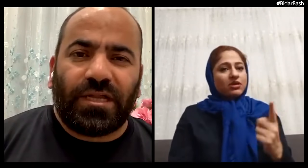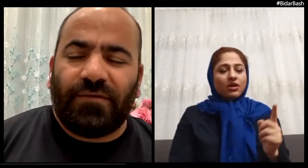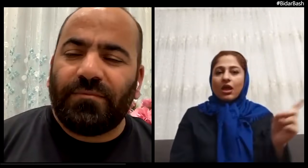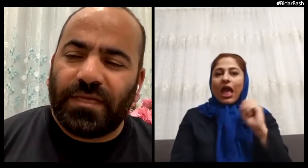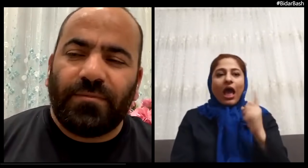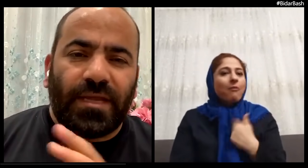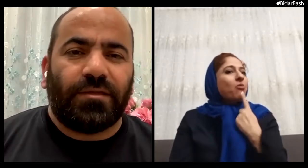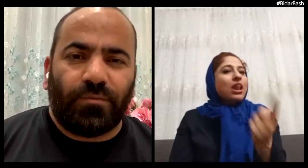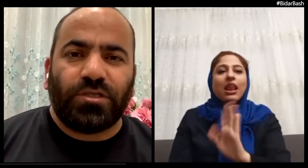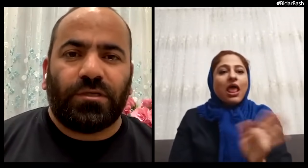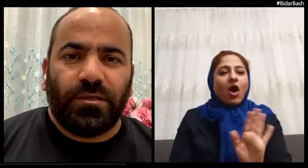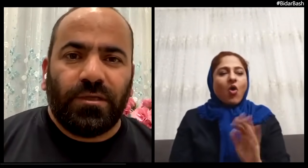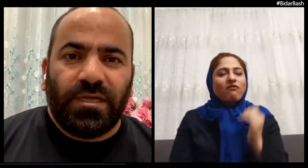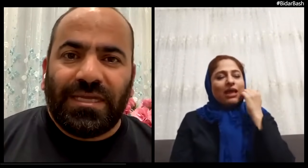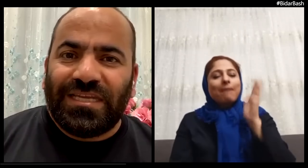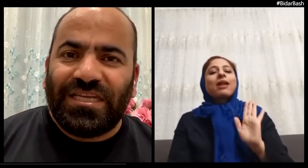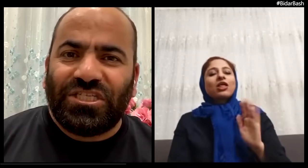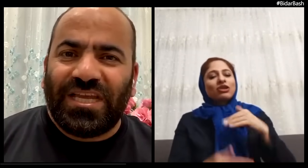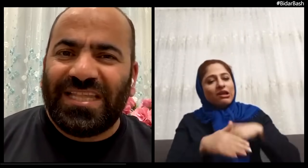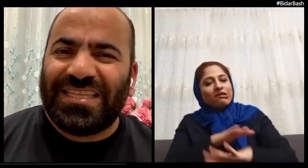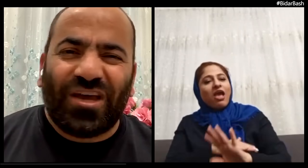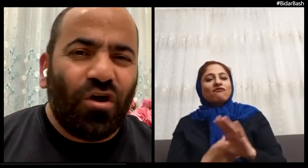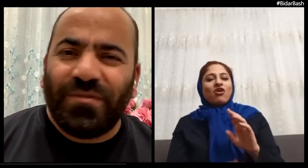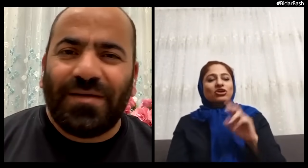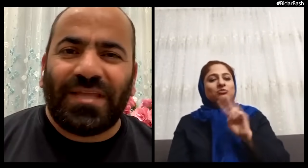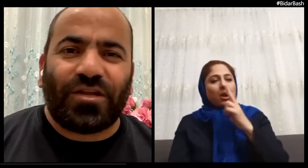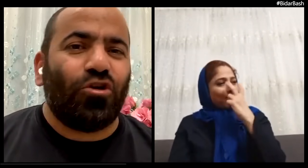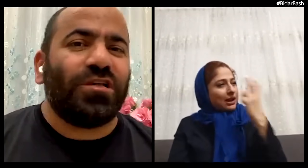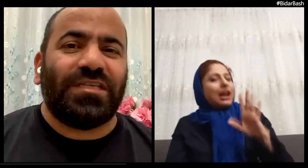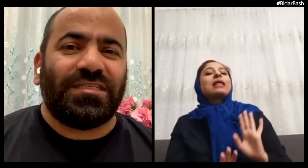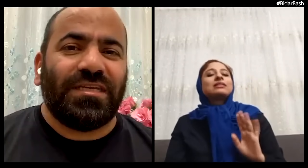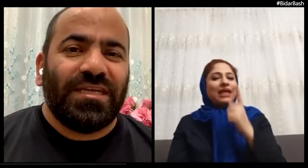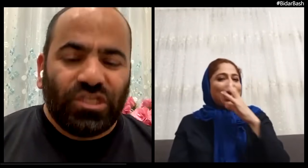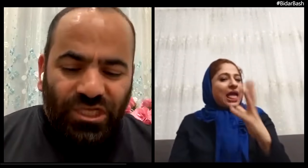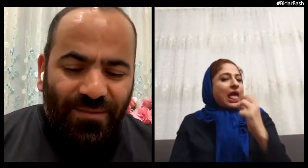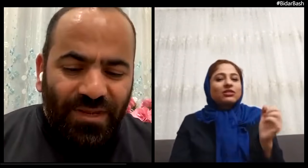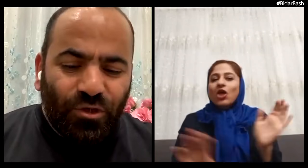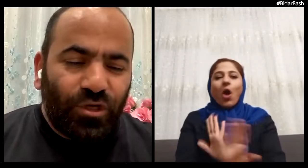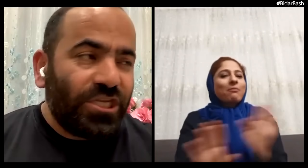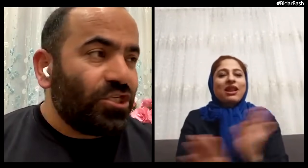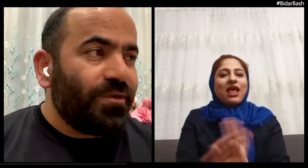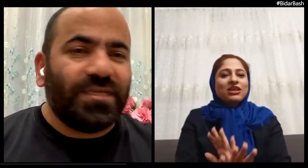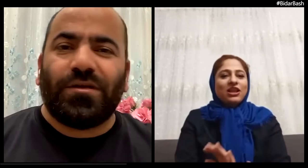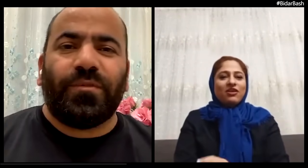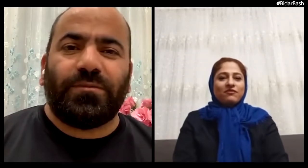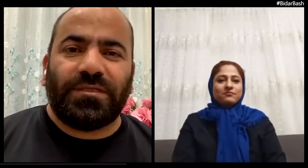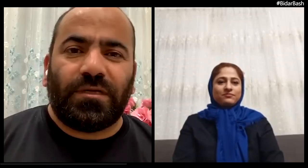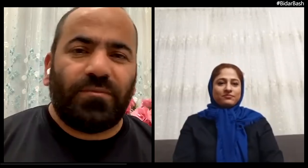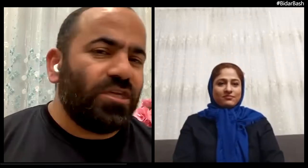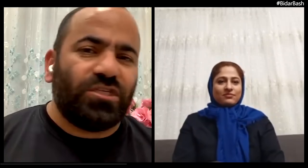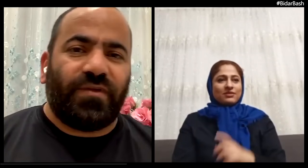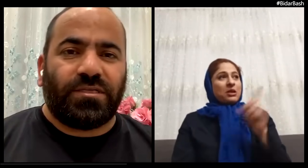فرمانده لشکرم، ولی میگه عیبی نداره باشه، هیچ انتقامی هم در کار نیست، جمع نمیکنه یه جا به